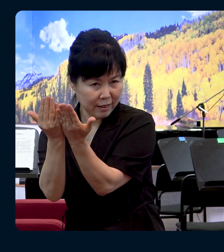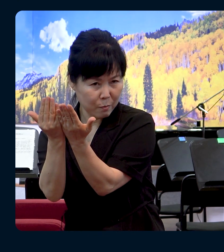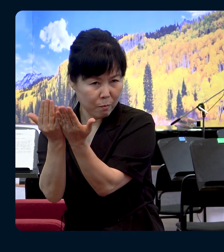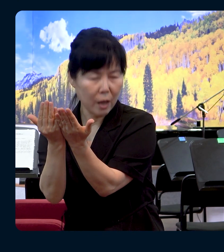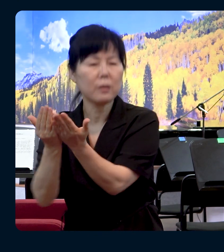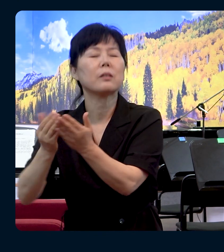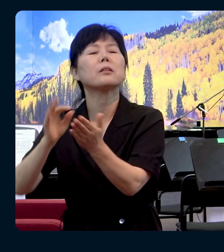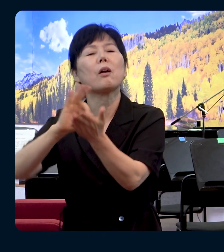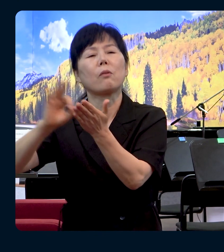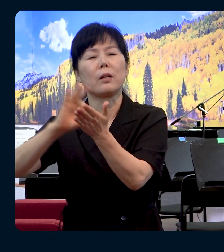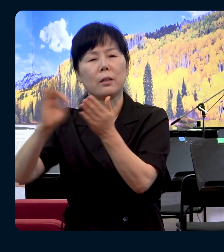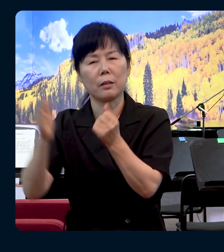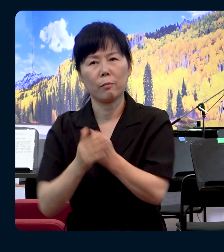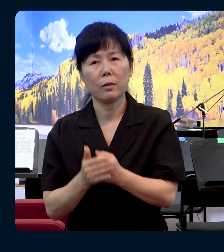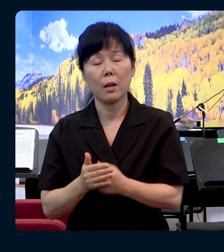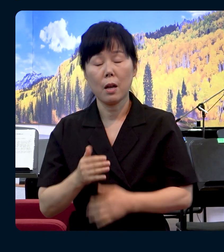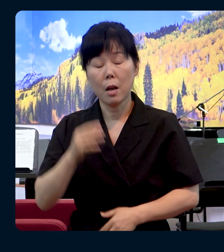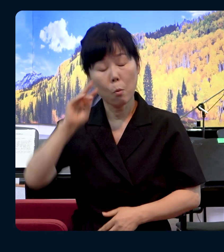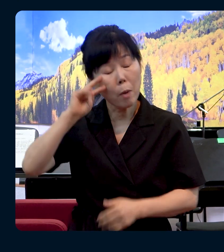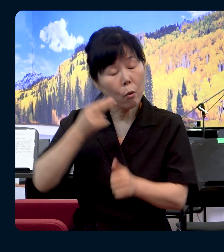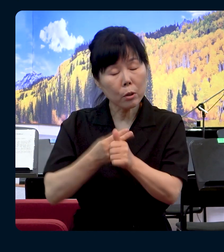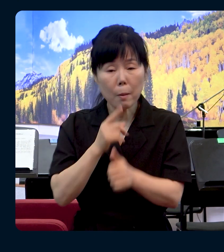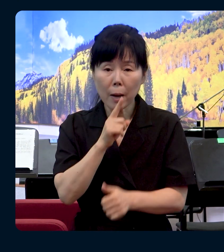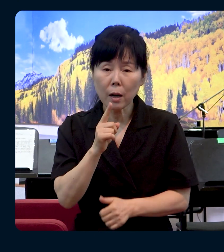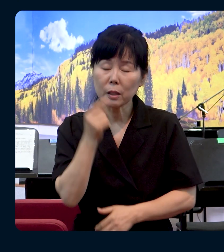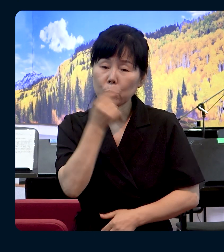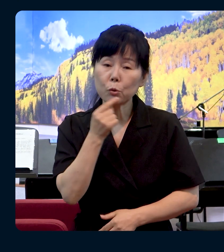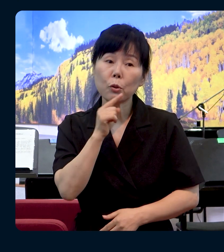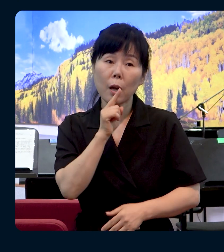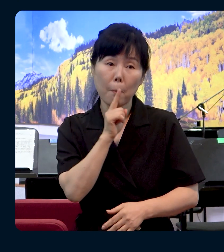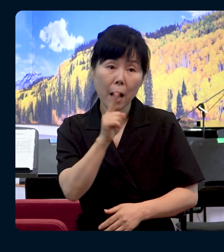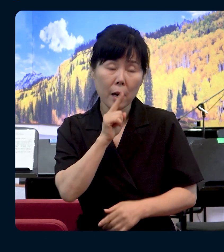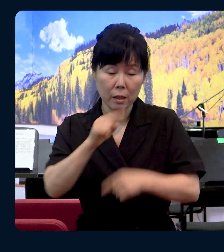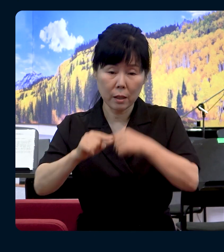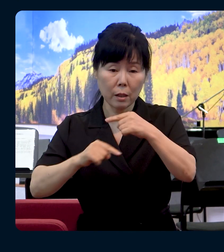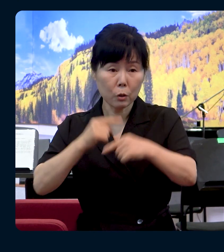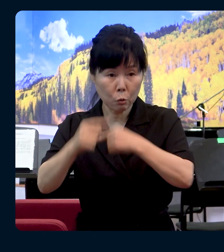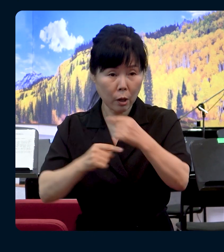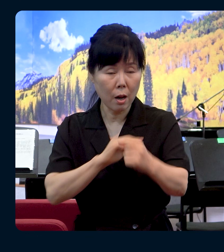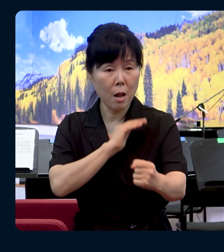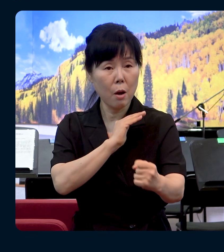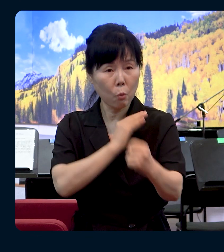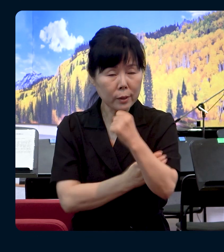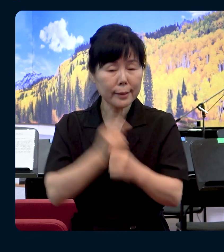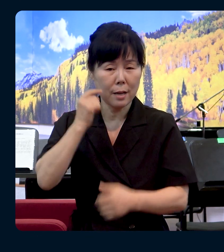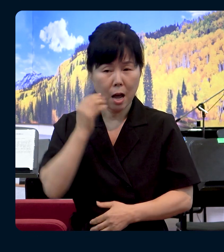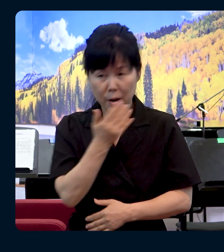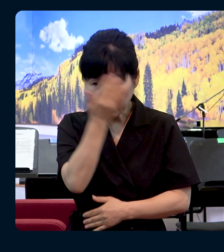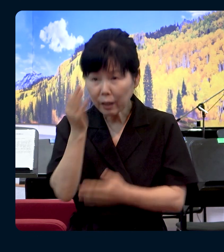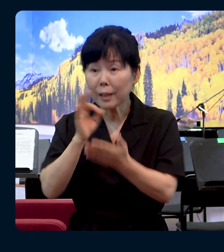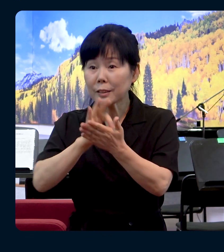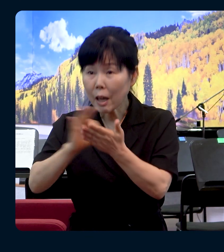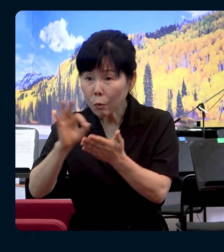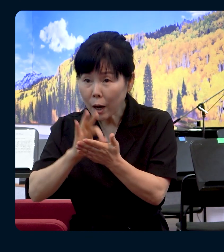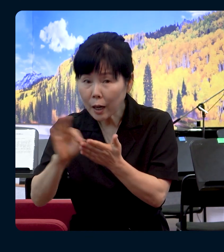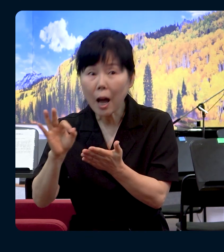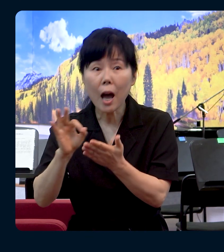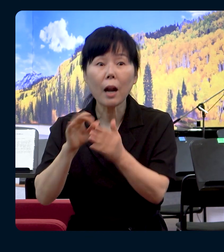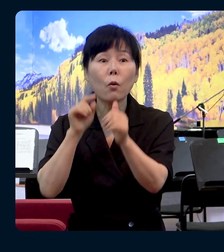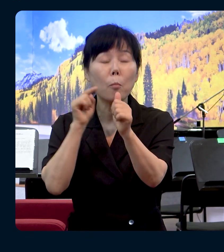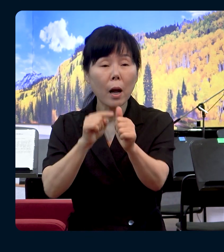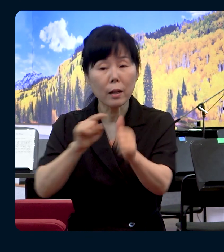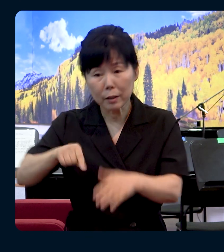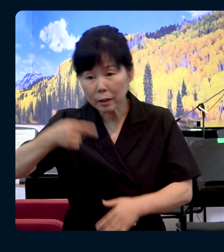말씀에서도 사도 바울은요 입술의 권세를 아름답게 사용하는 것이 기도라고 이야기하면서 이어서 이렇게 말하고